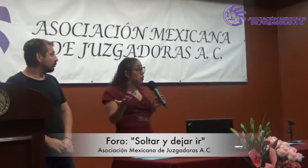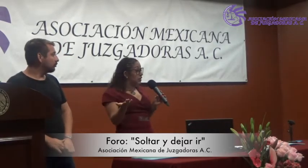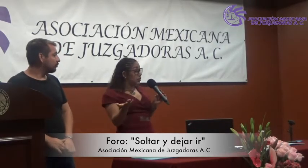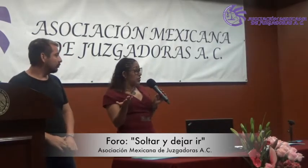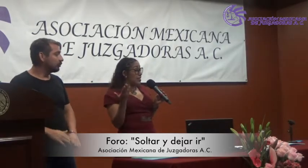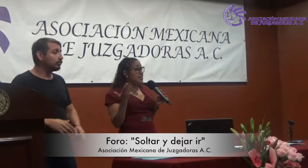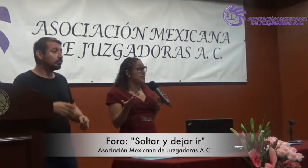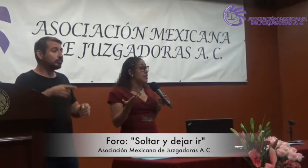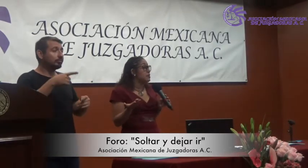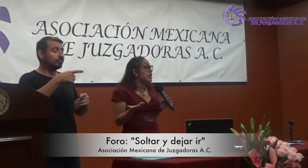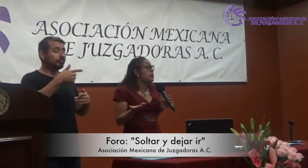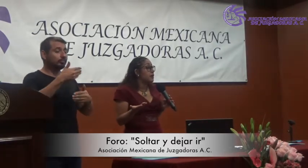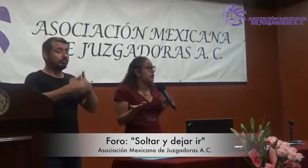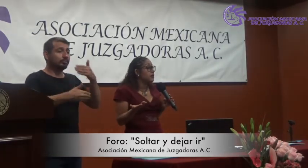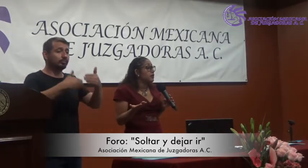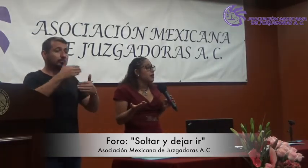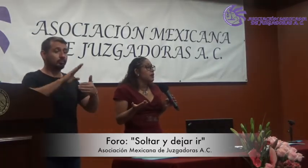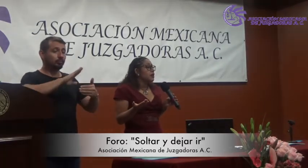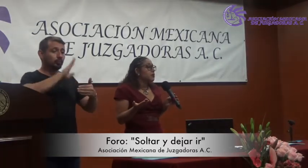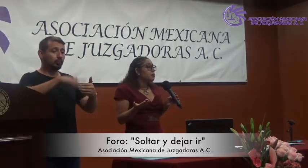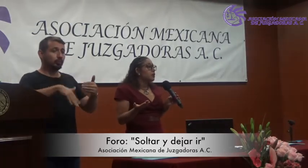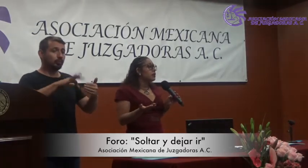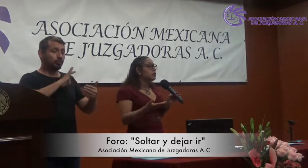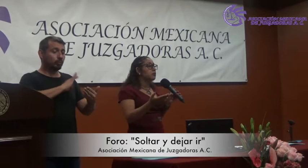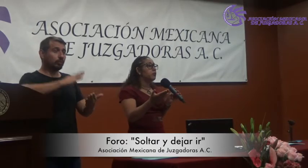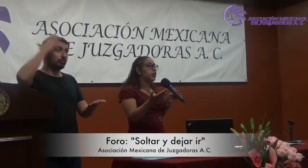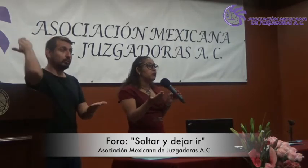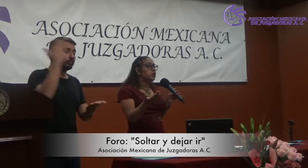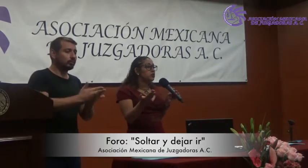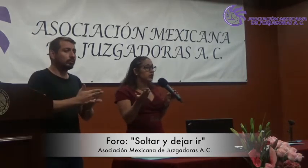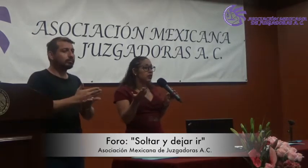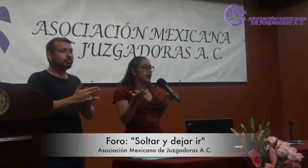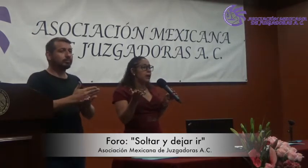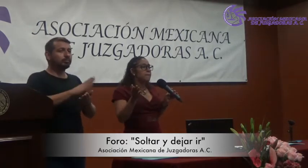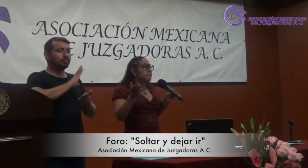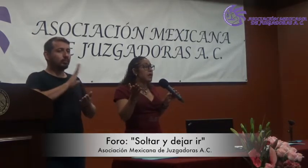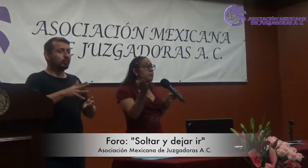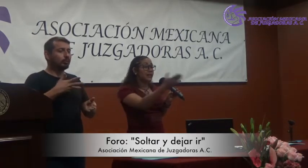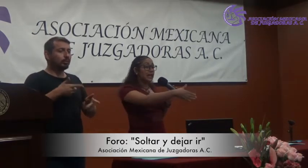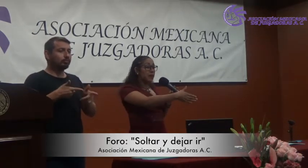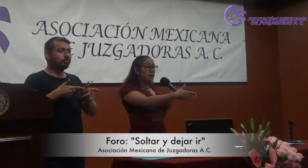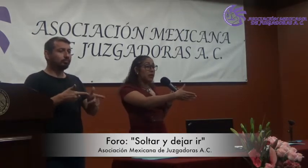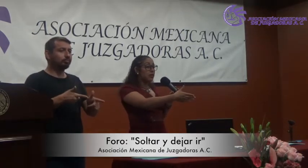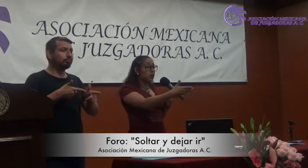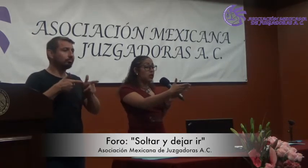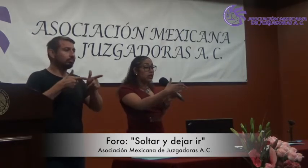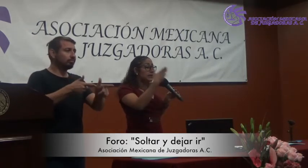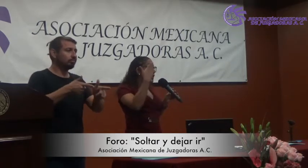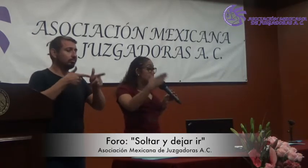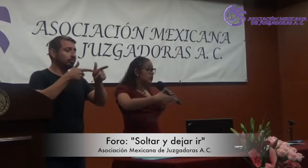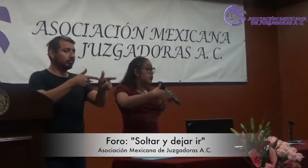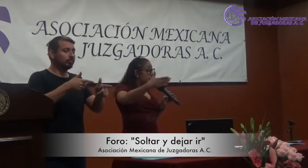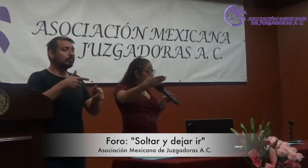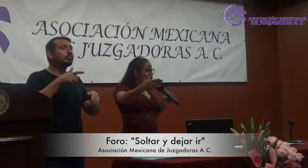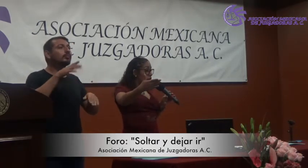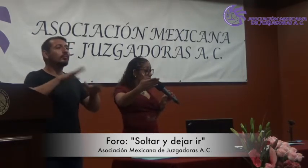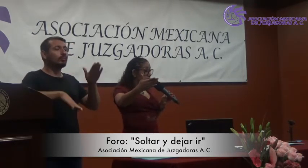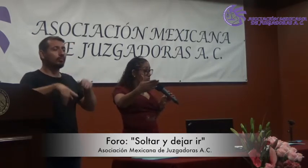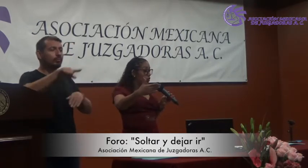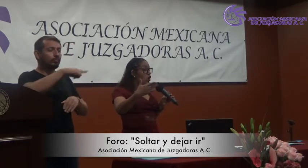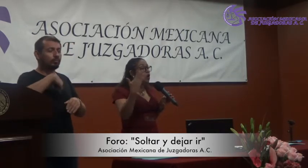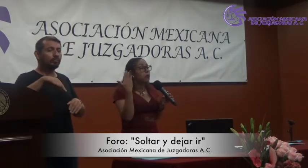como es un proceso indeterminable, pues podemos empezar a vivir el duelo desde ese